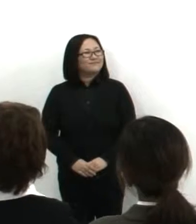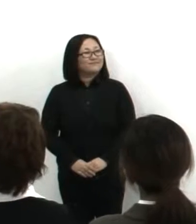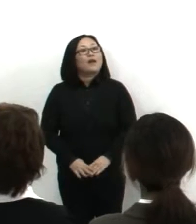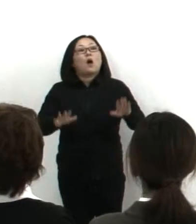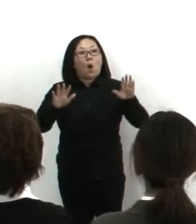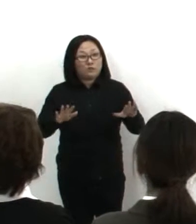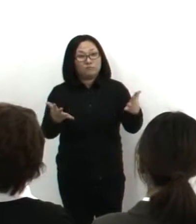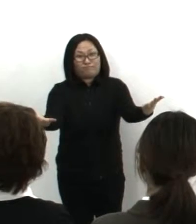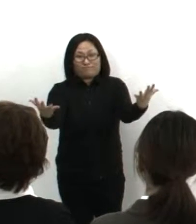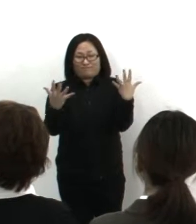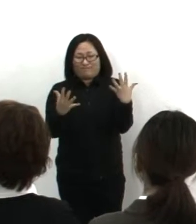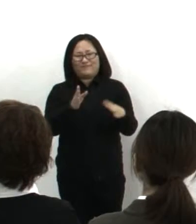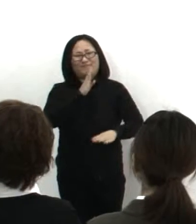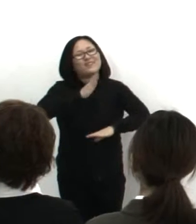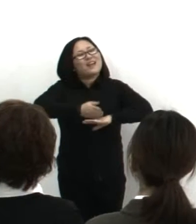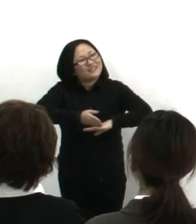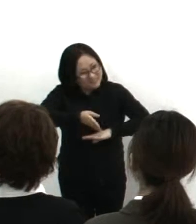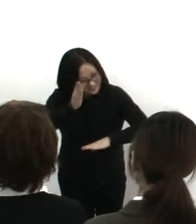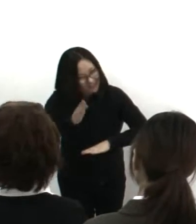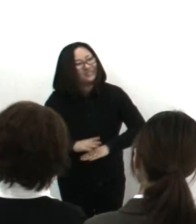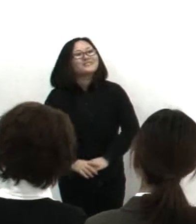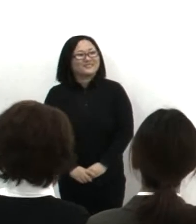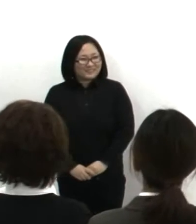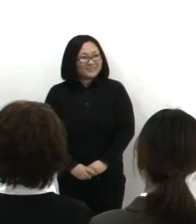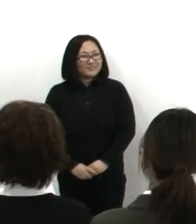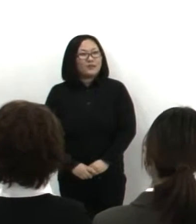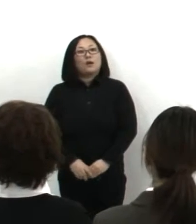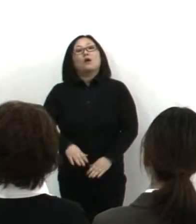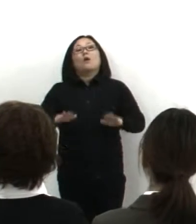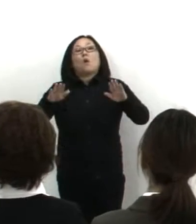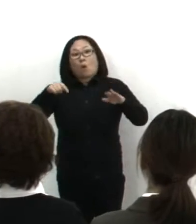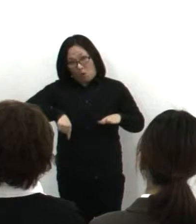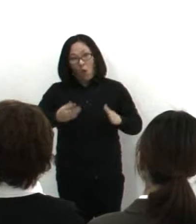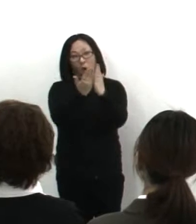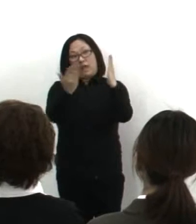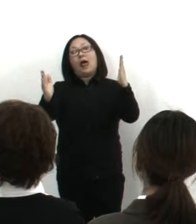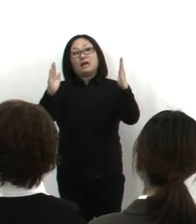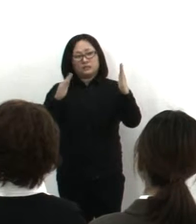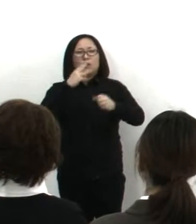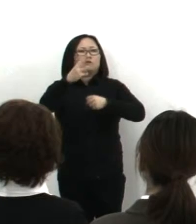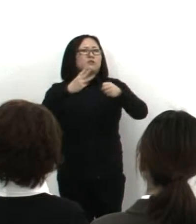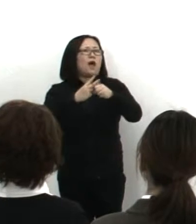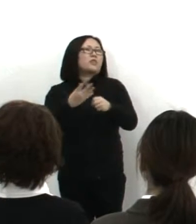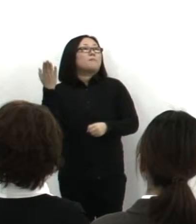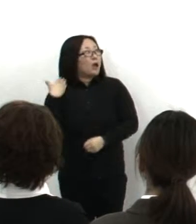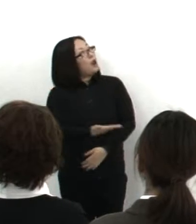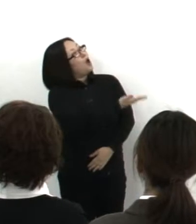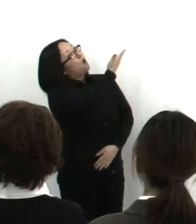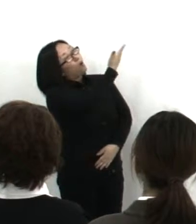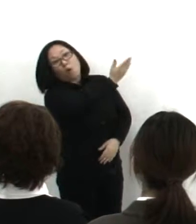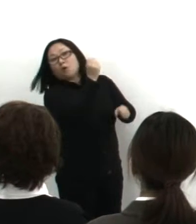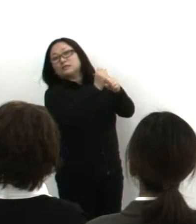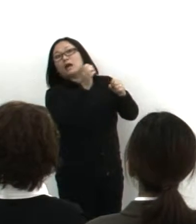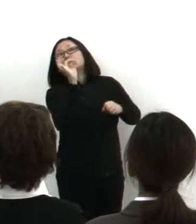本日はご来場いただきありがとうございます。このギャラリーでは3年ほど前よりこのような作品を中心に展示